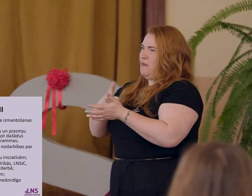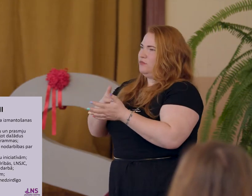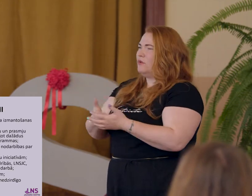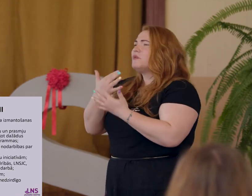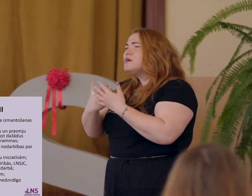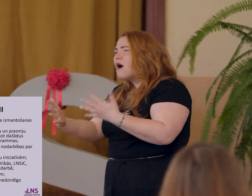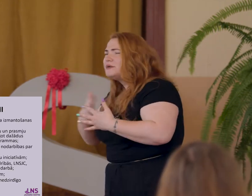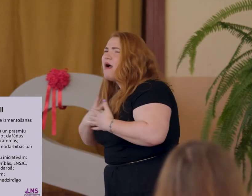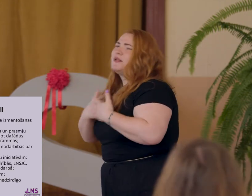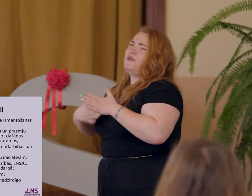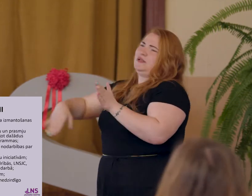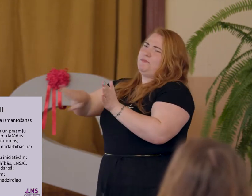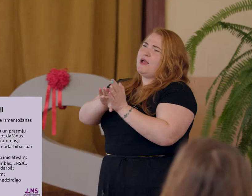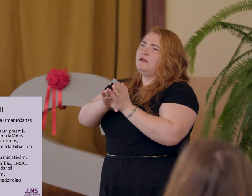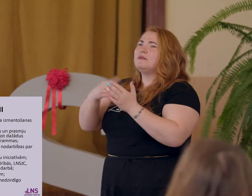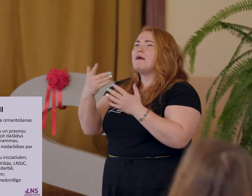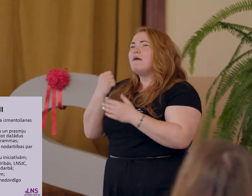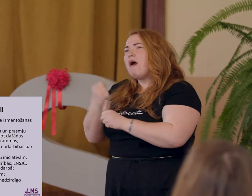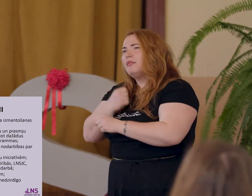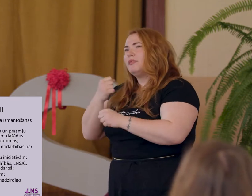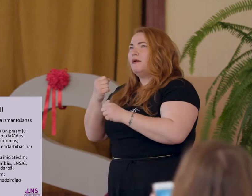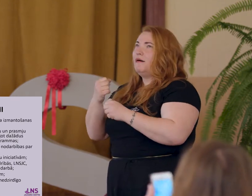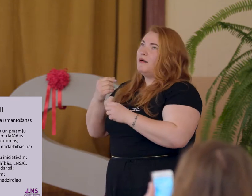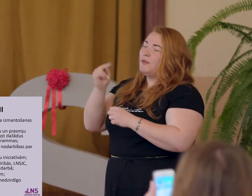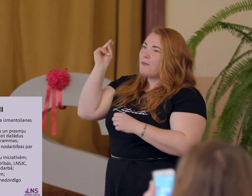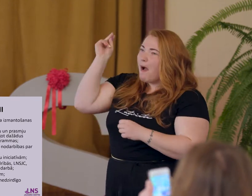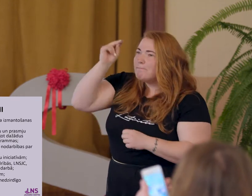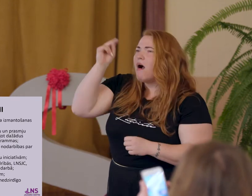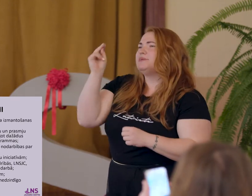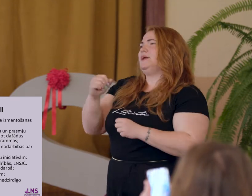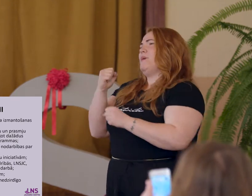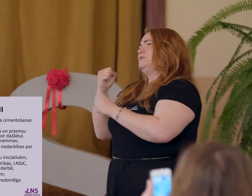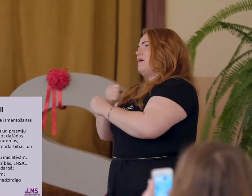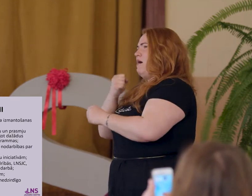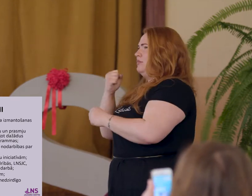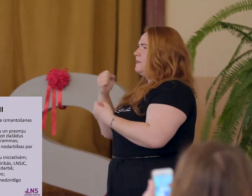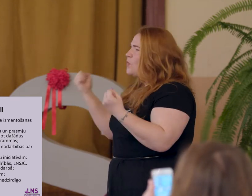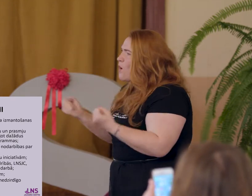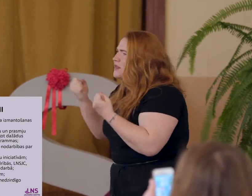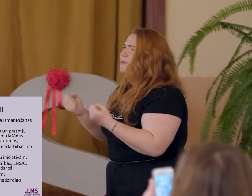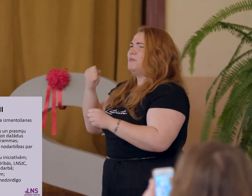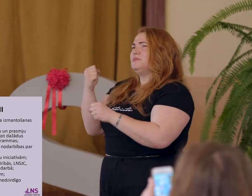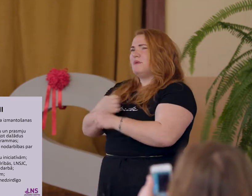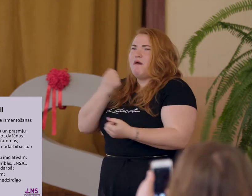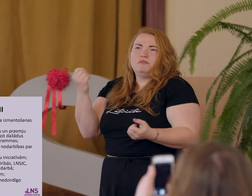kā izmantot savu brīvo laiku, lai viņi varētu piedalīties aktivitātēs, apmācībās,